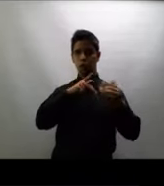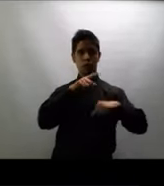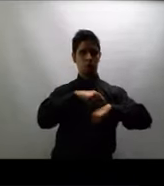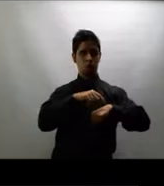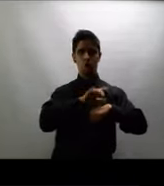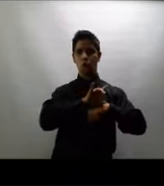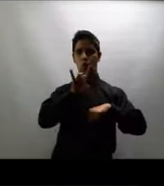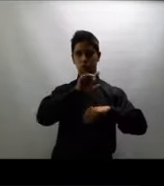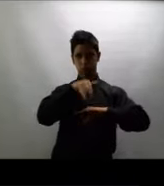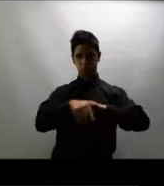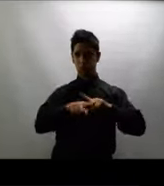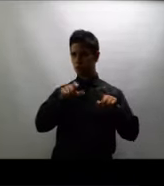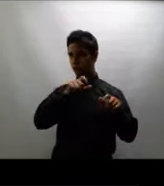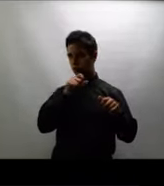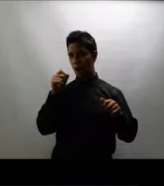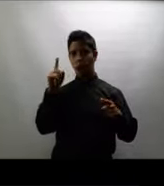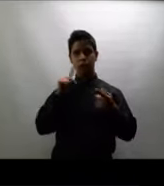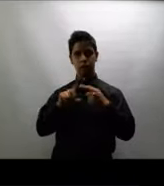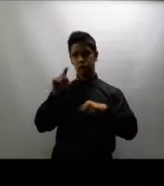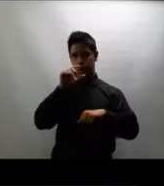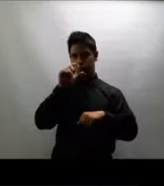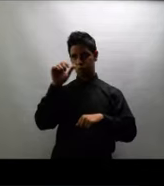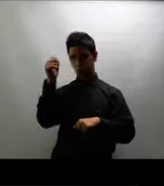importante recalcar.